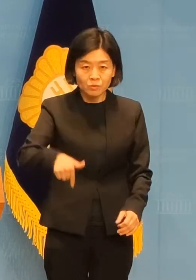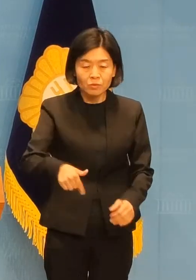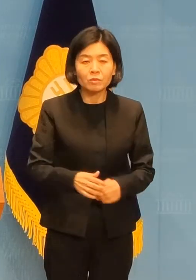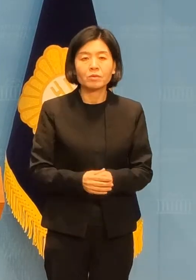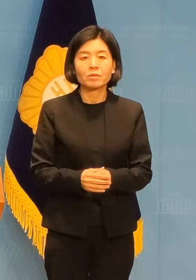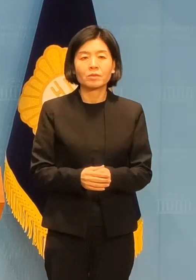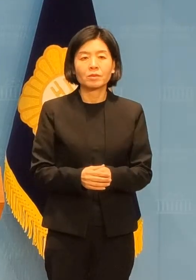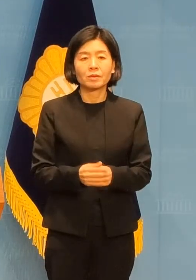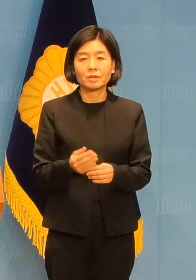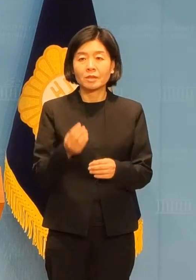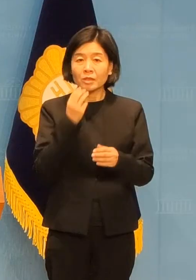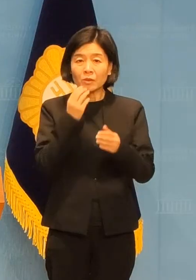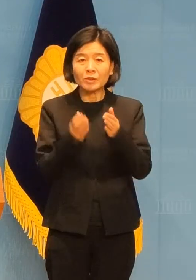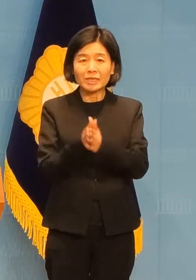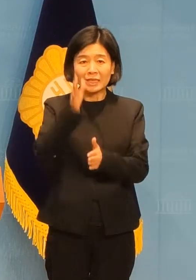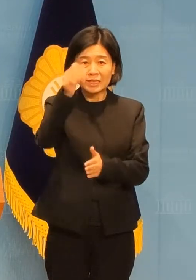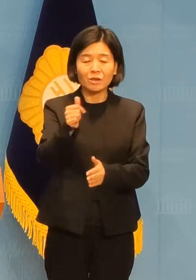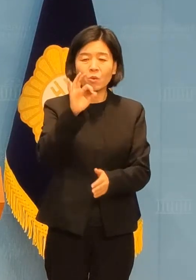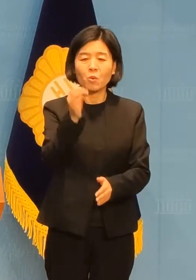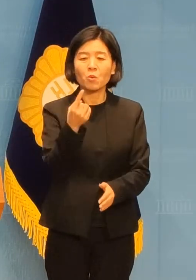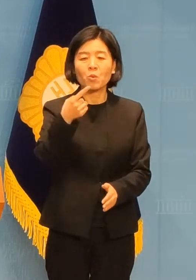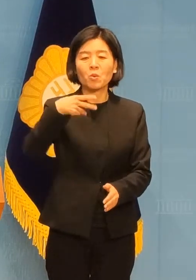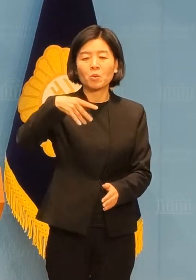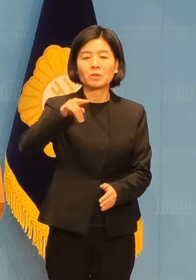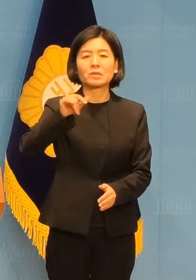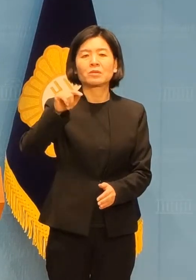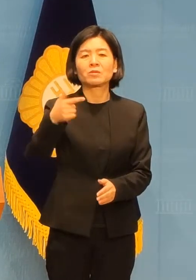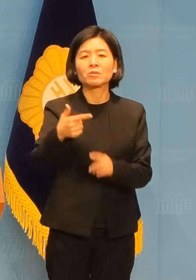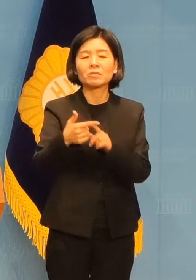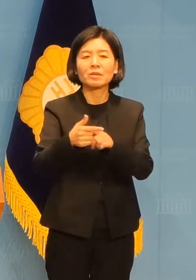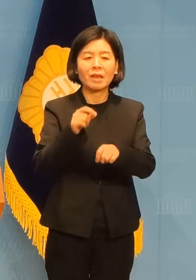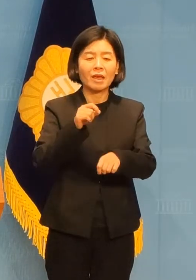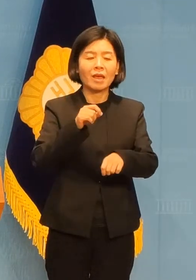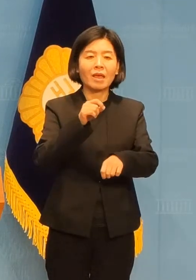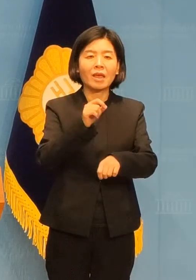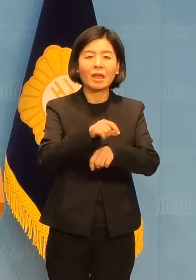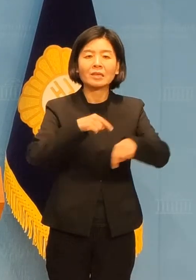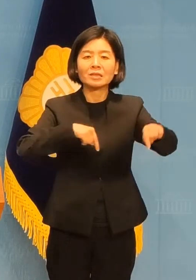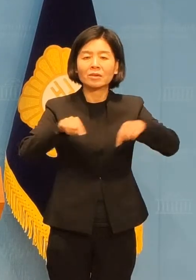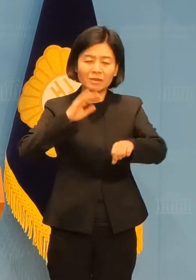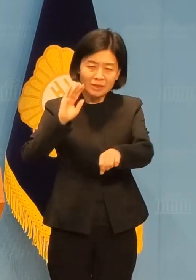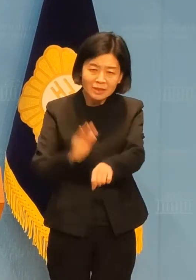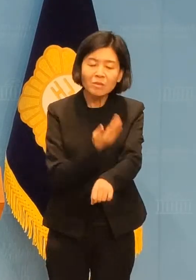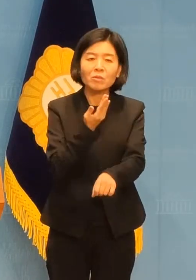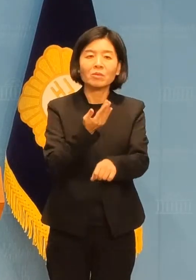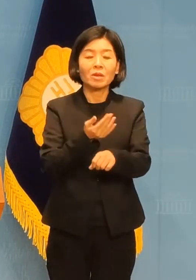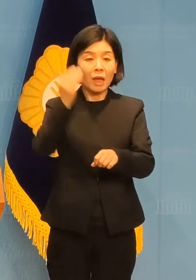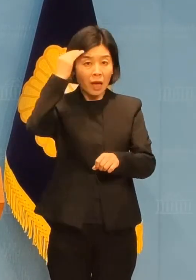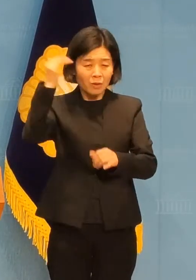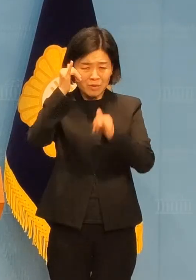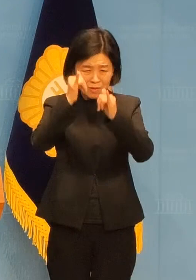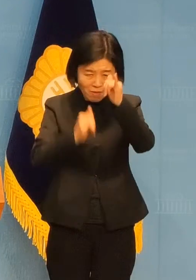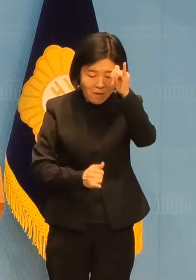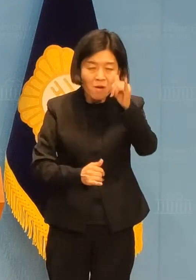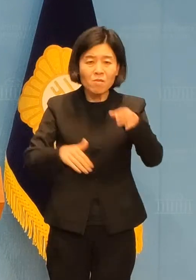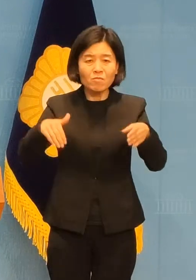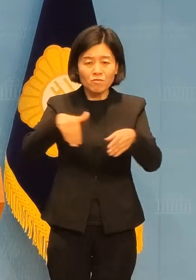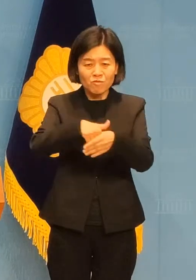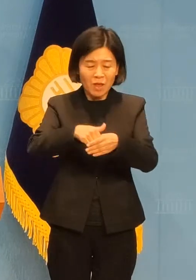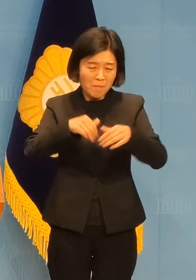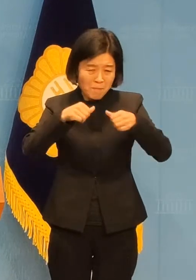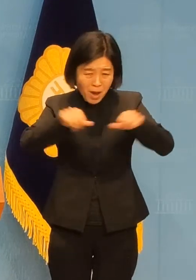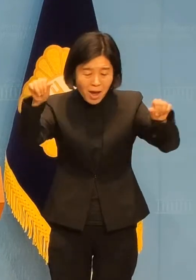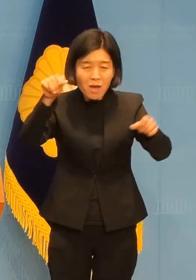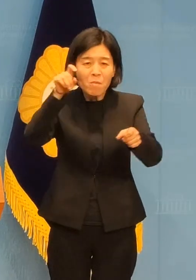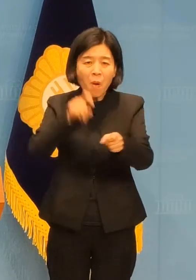오세훈 시장의 잘못된 행정, 아니 대한민국의 역사와 문화를 파괴하려고 하는 행정이